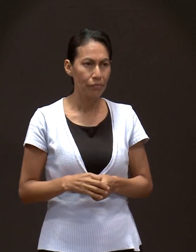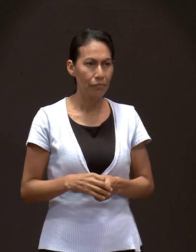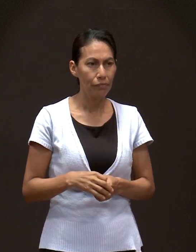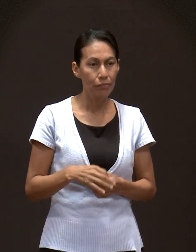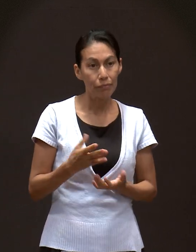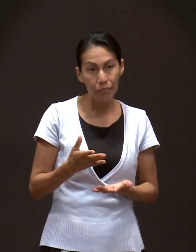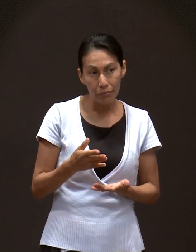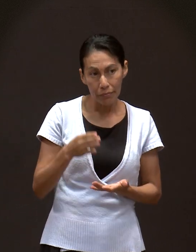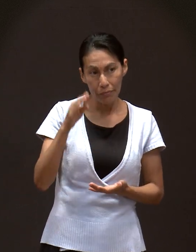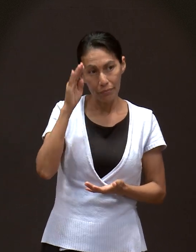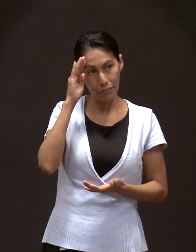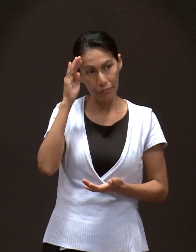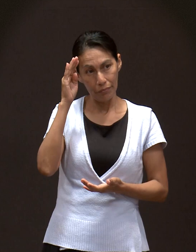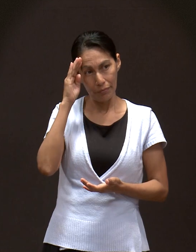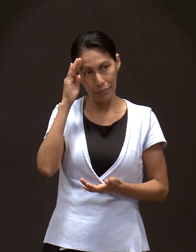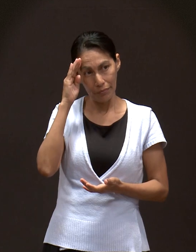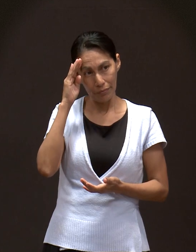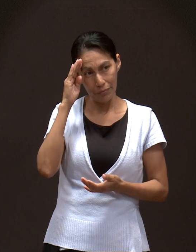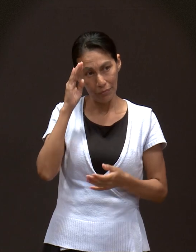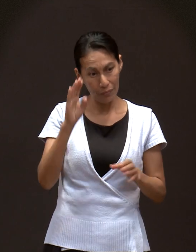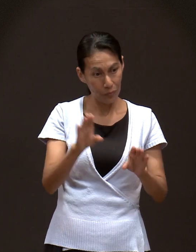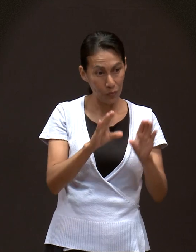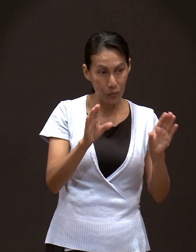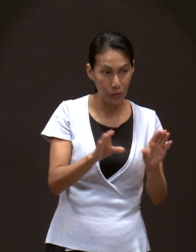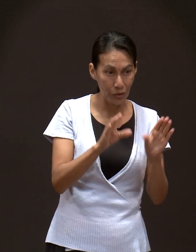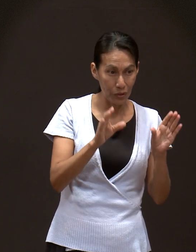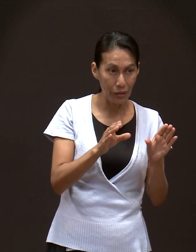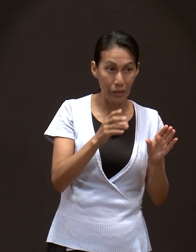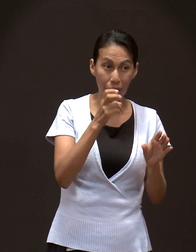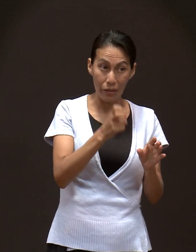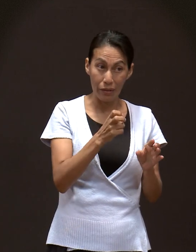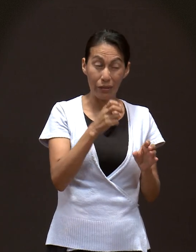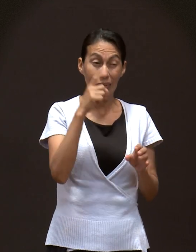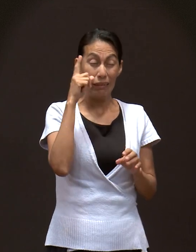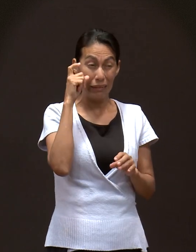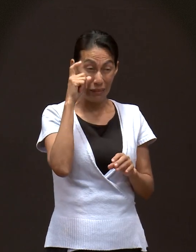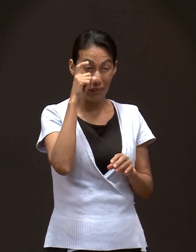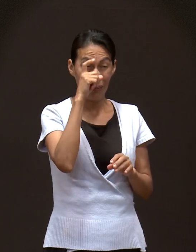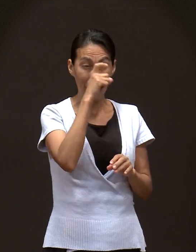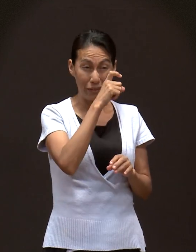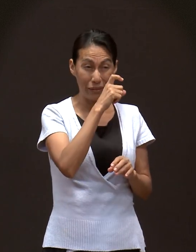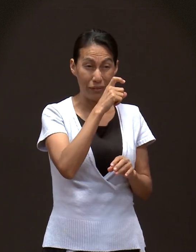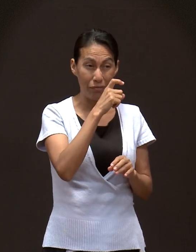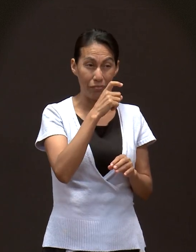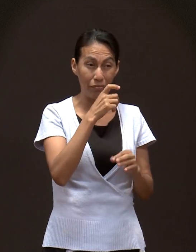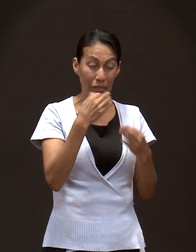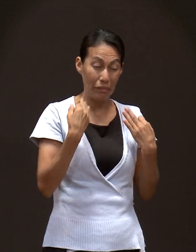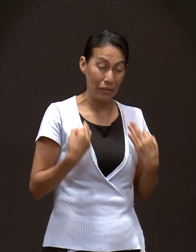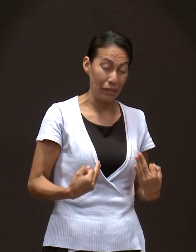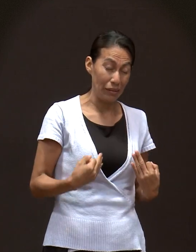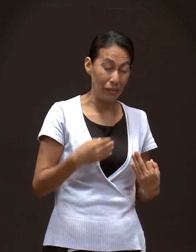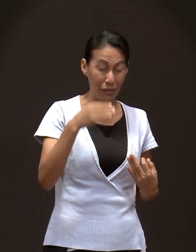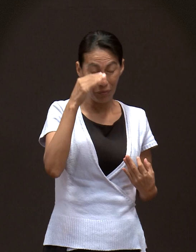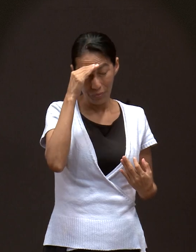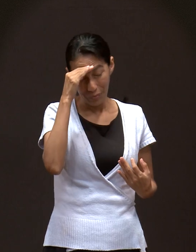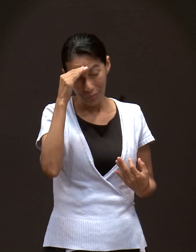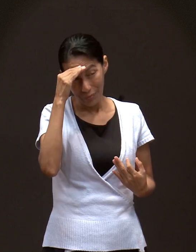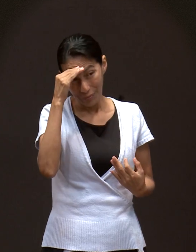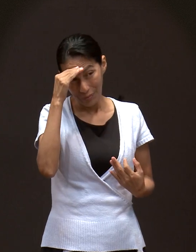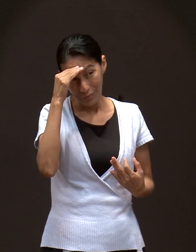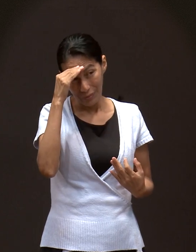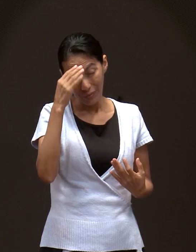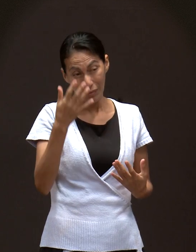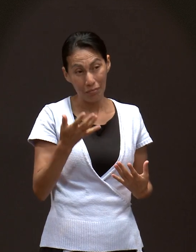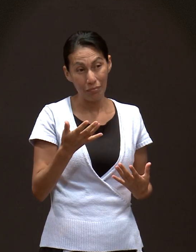a la oración? Creo que colportar es una de las cosas más difíciles físicamente